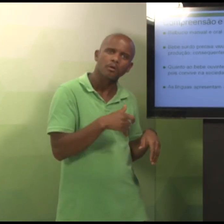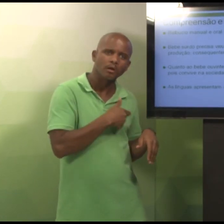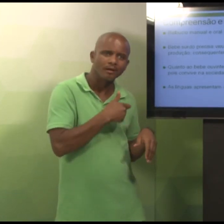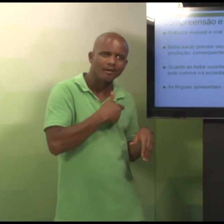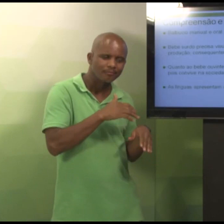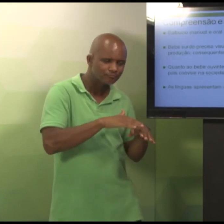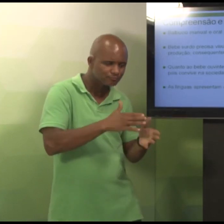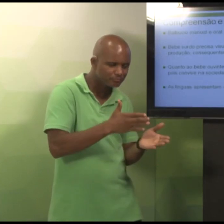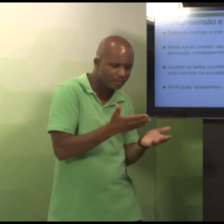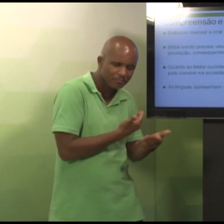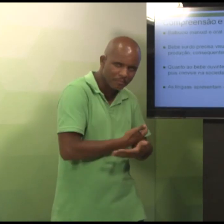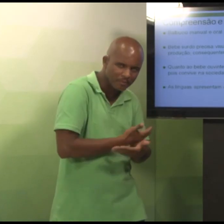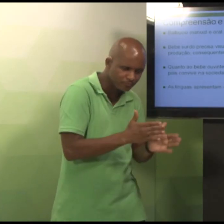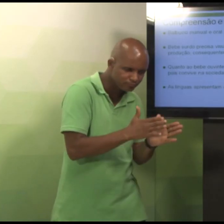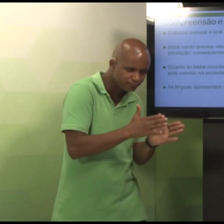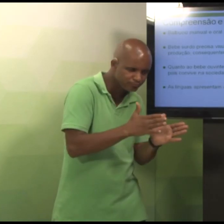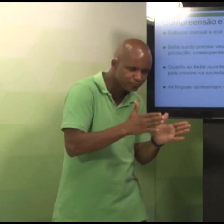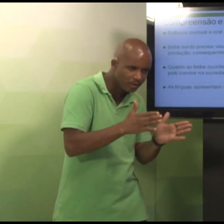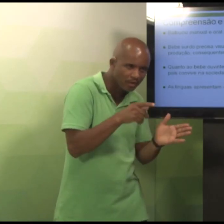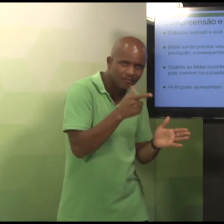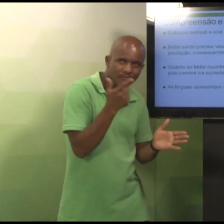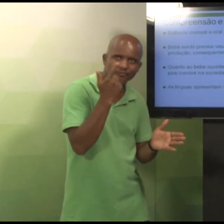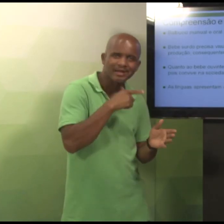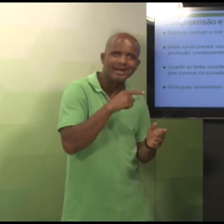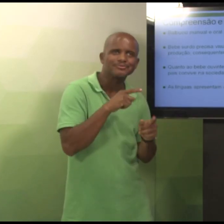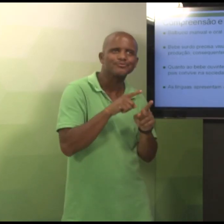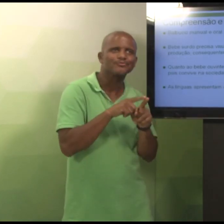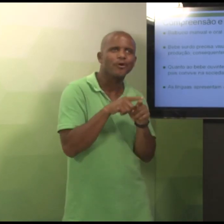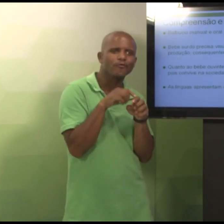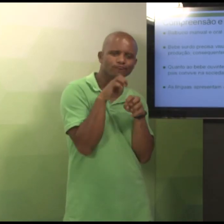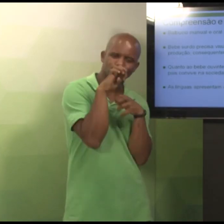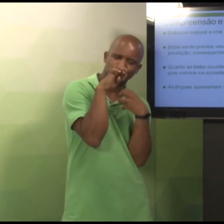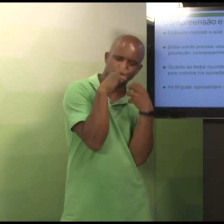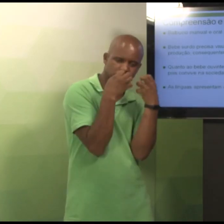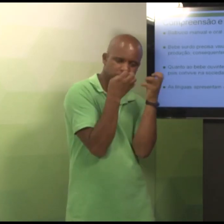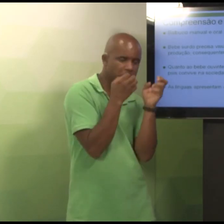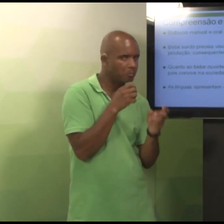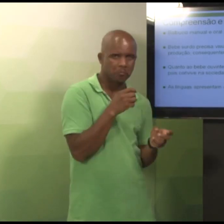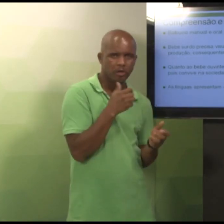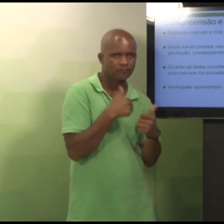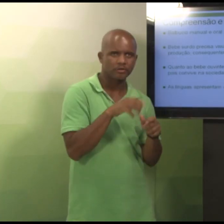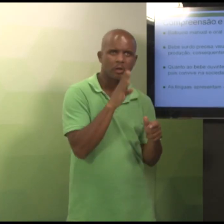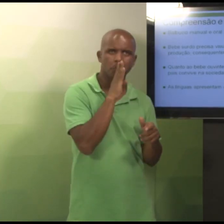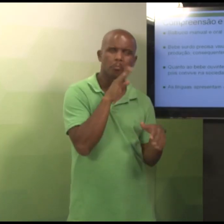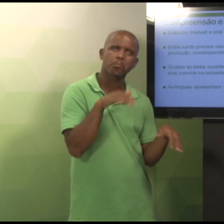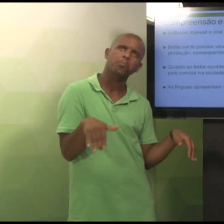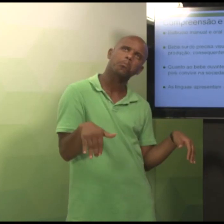oral. E assim esse bebê ele vai crescer sem estímulo para a língua.